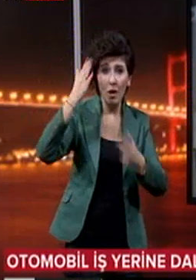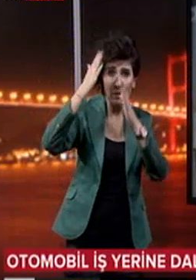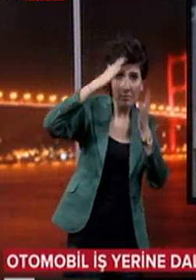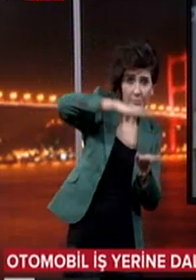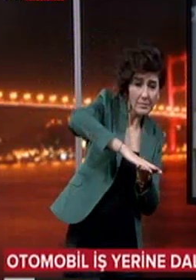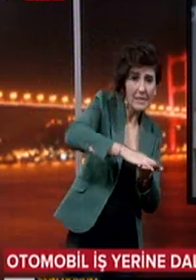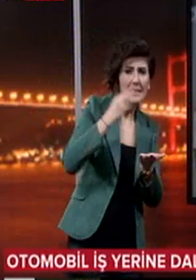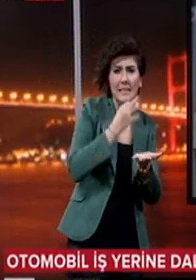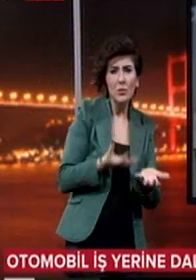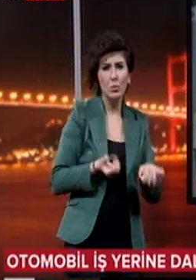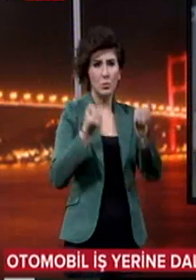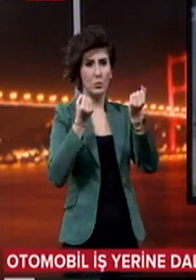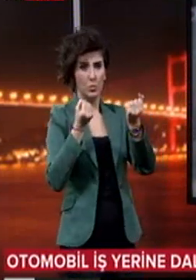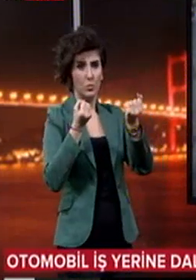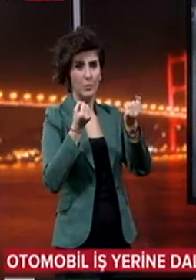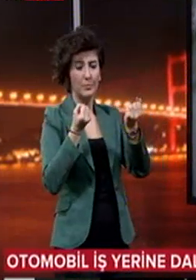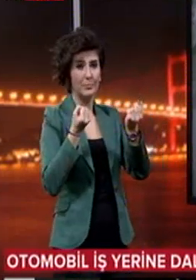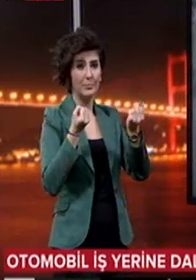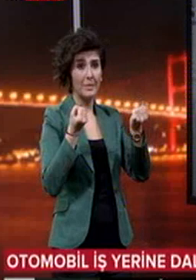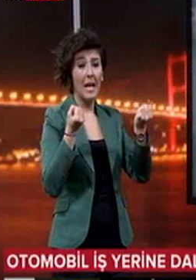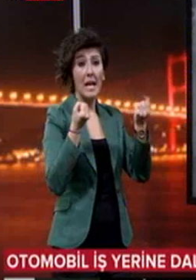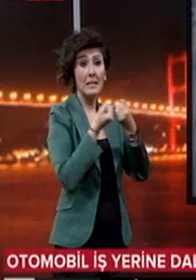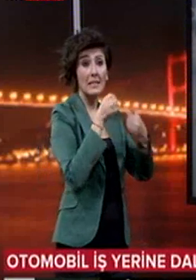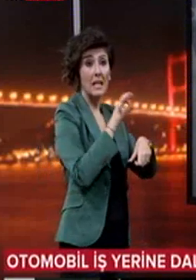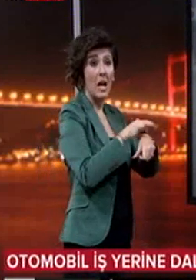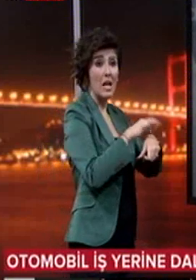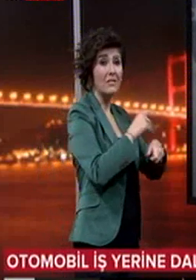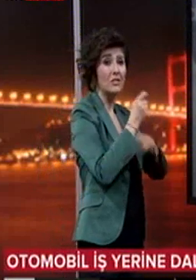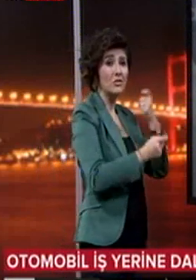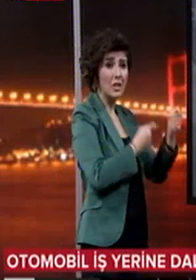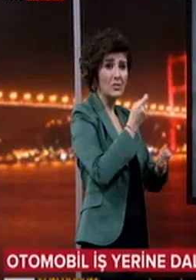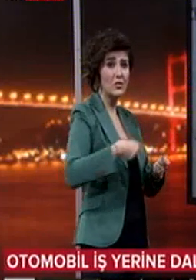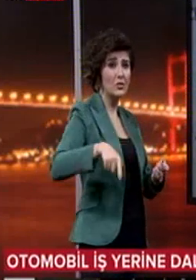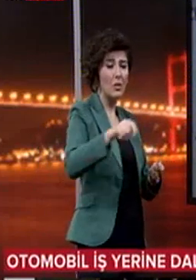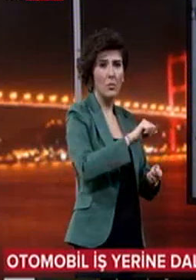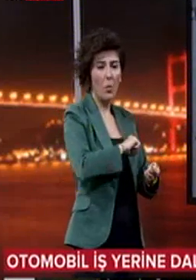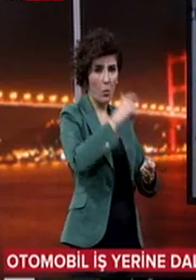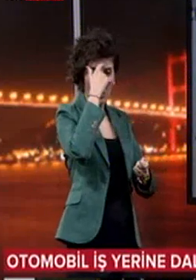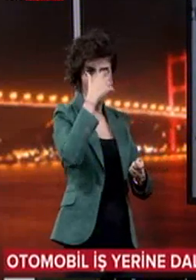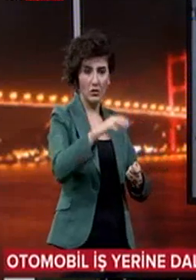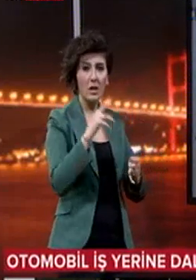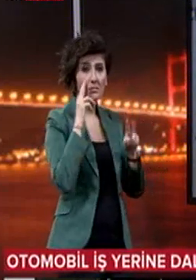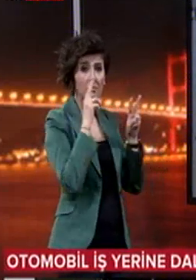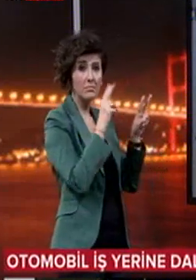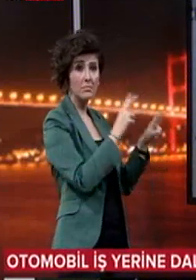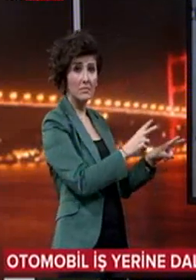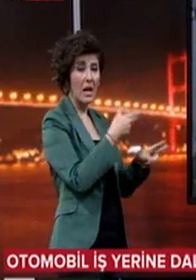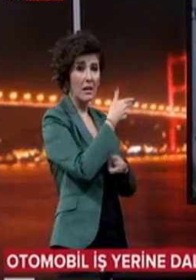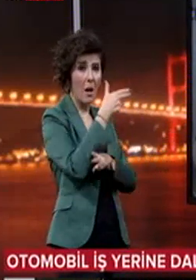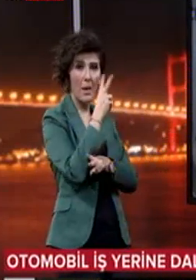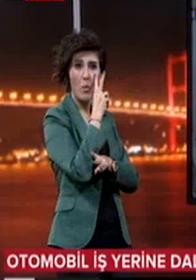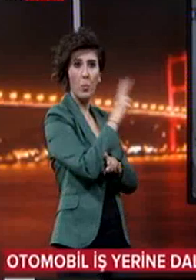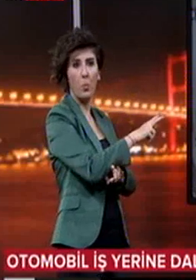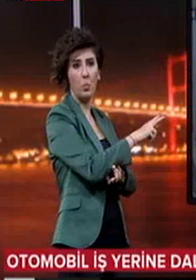kalmaktan şans eseri kurtuldu. Kaza anı ve çalışanların korku ve şaşkınlıkları kameralara